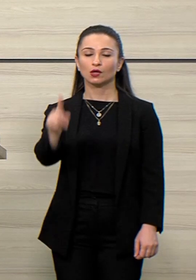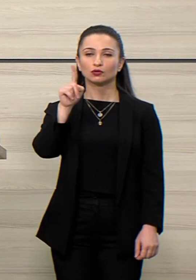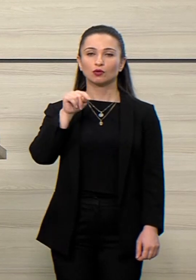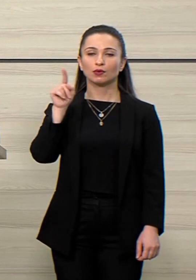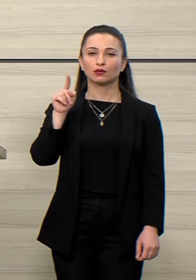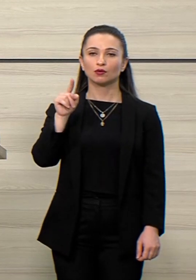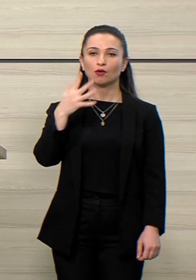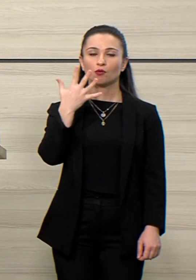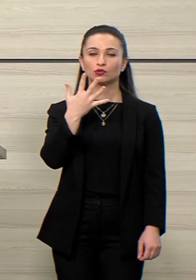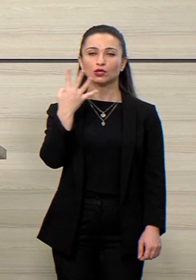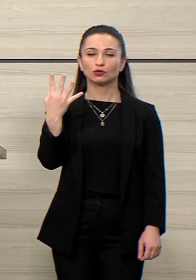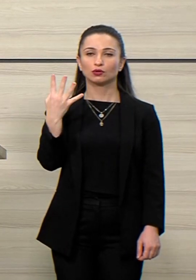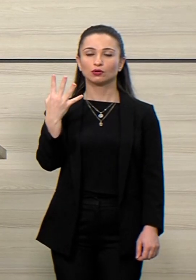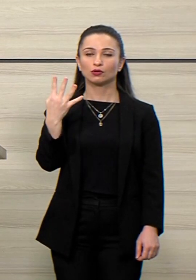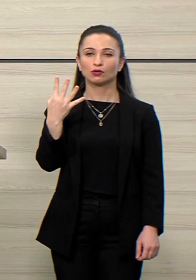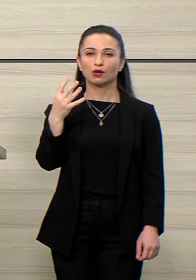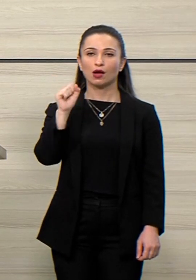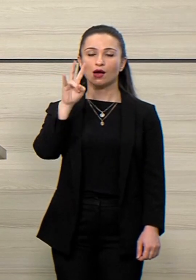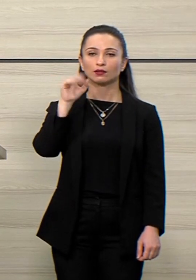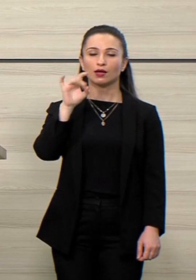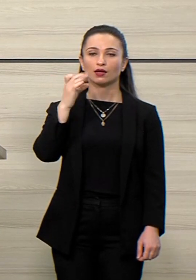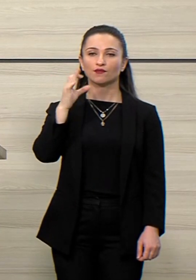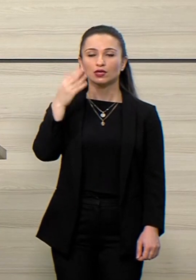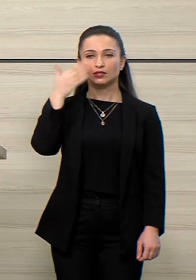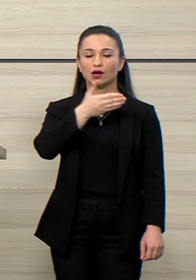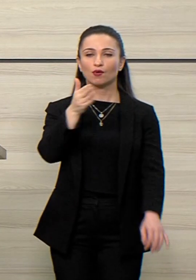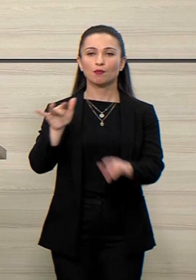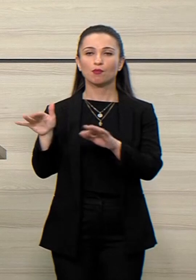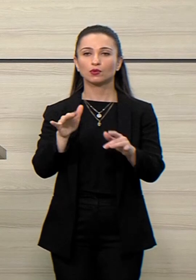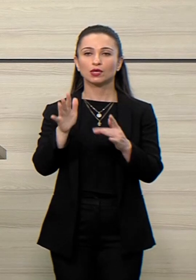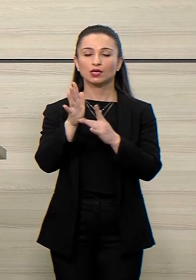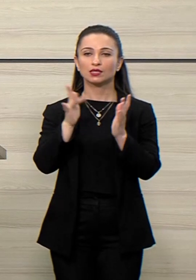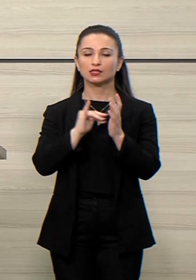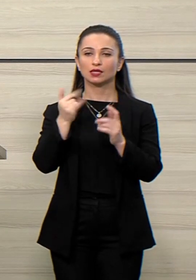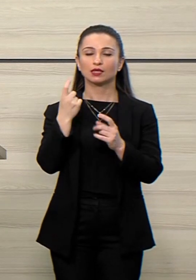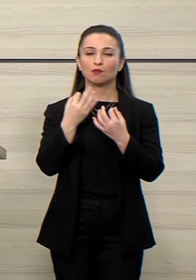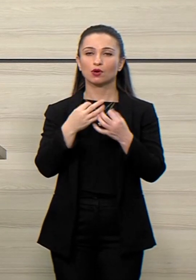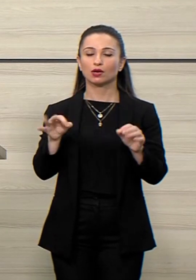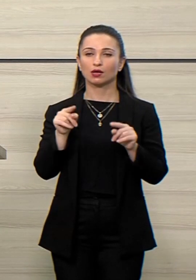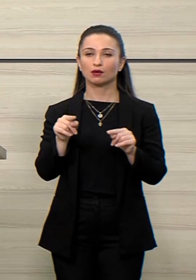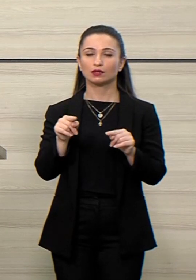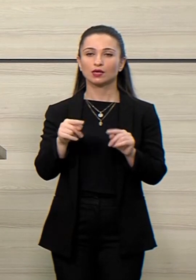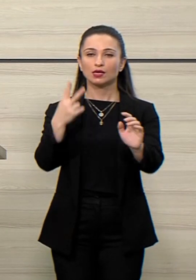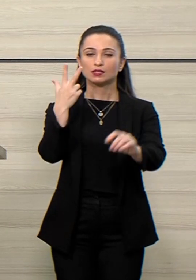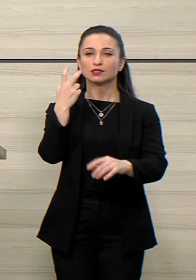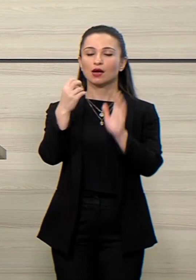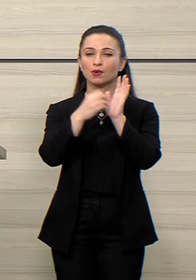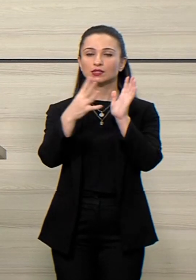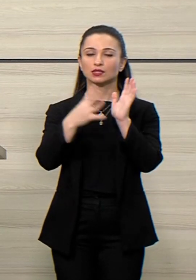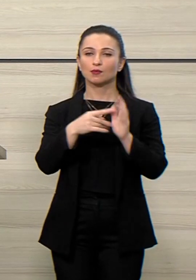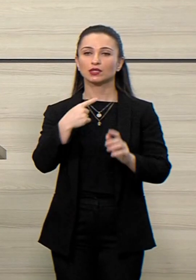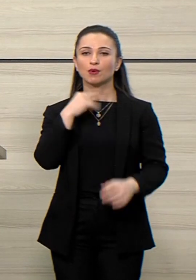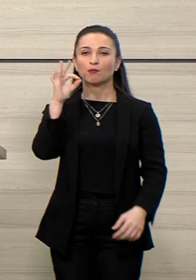ნომერი 54 ანა რეხვიაშვილი სახალხო მოძრაობა ქრისტიან დემოკრატები 319